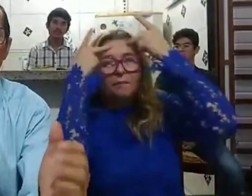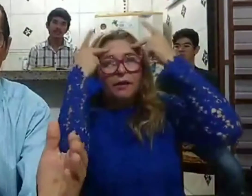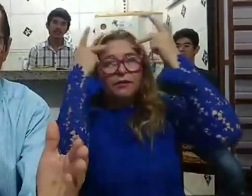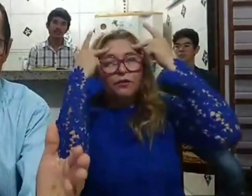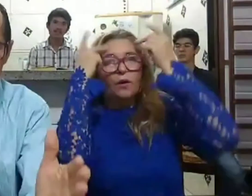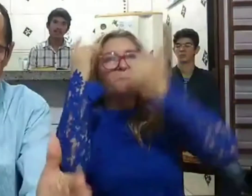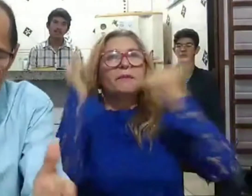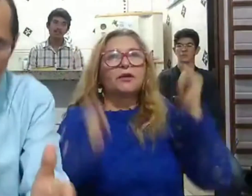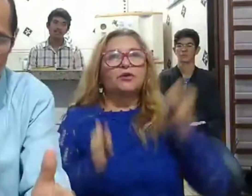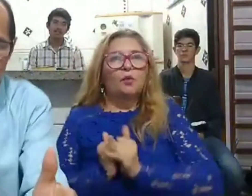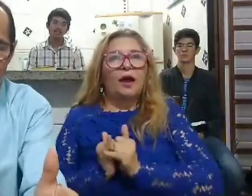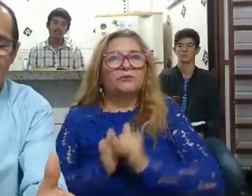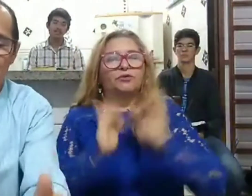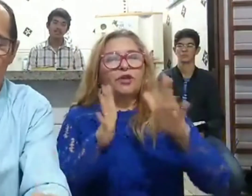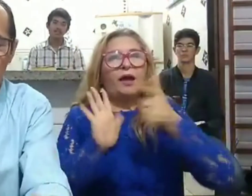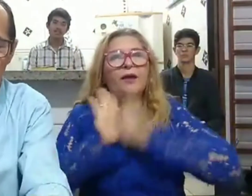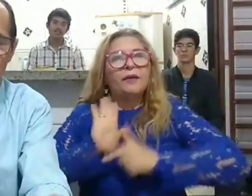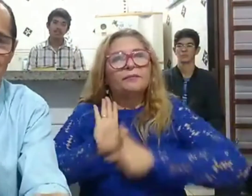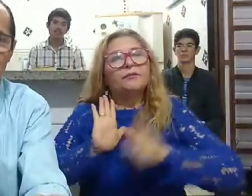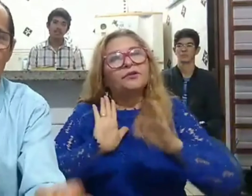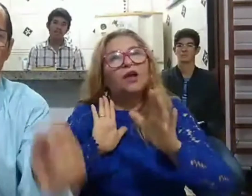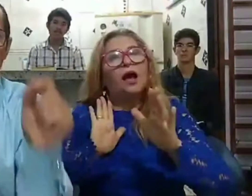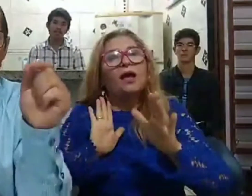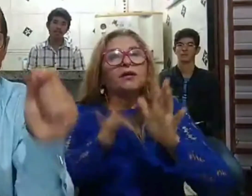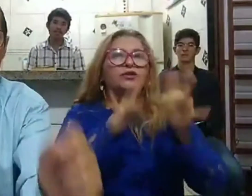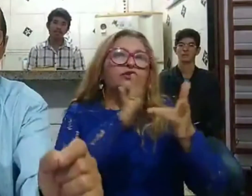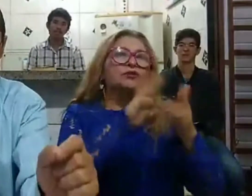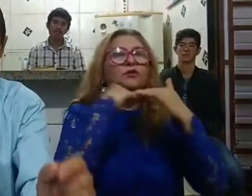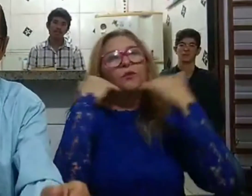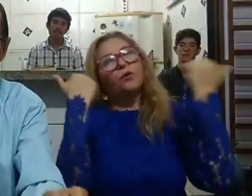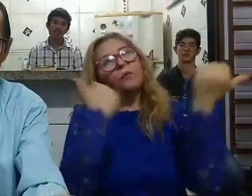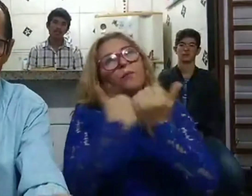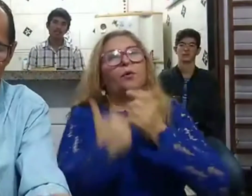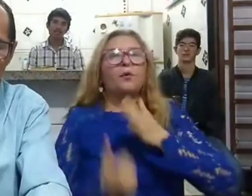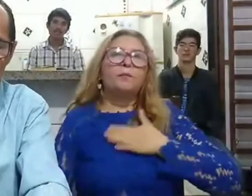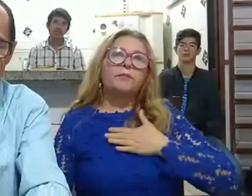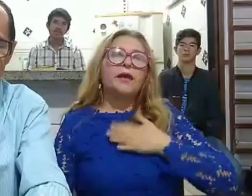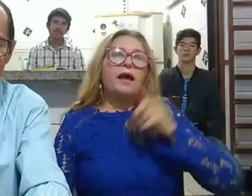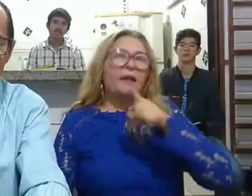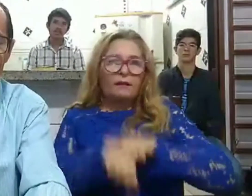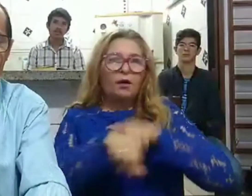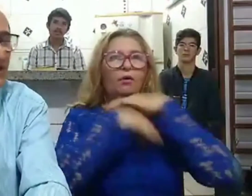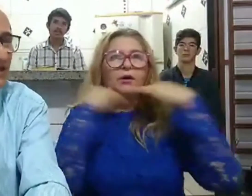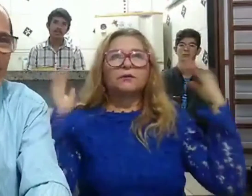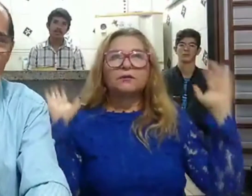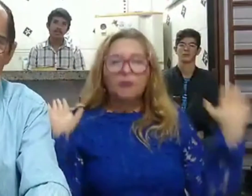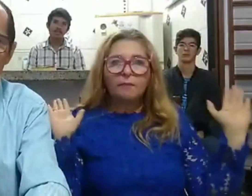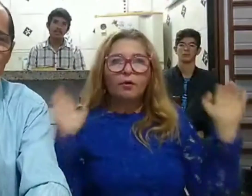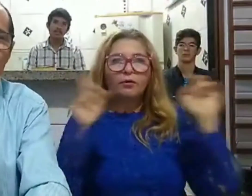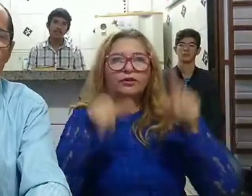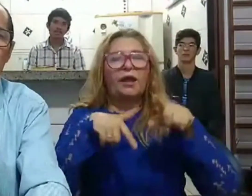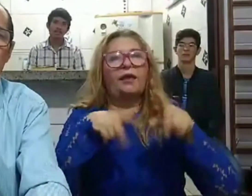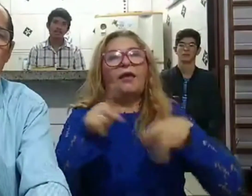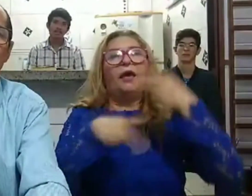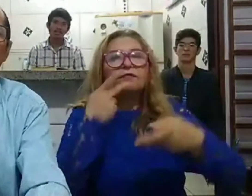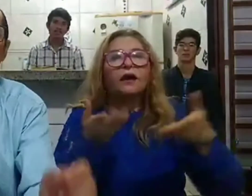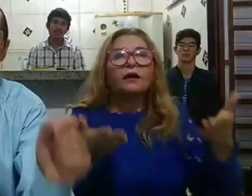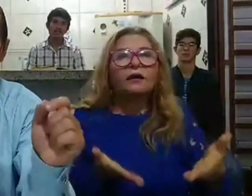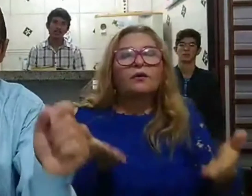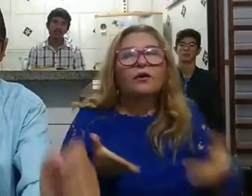nos declarou justos na pessoa de Jesus Cristo pelo que Jesus fez, por sua morte. E quero afirmar